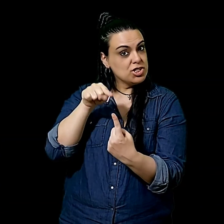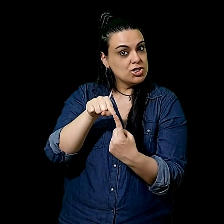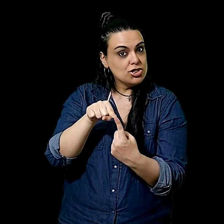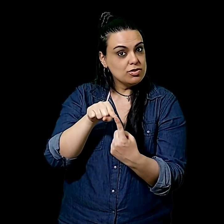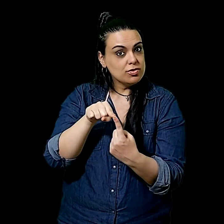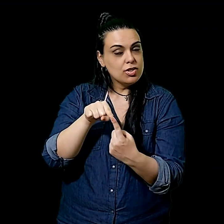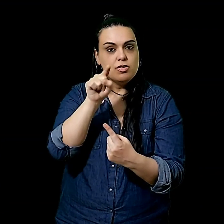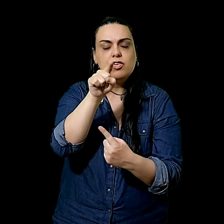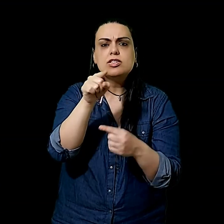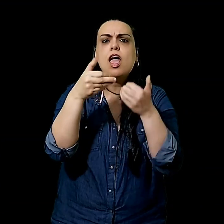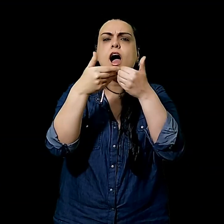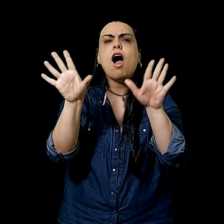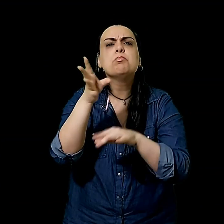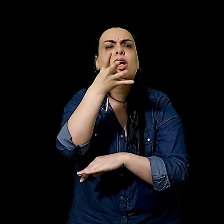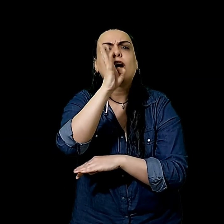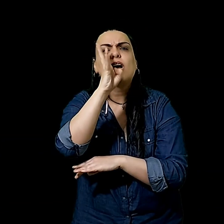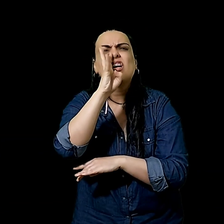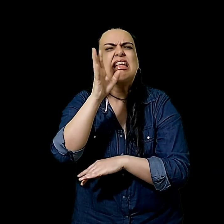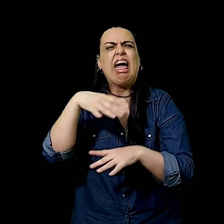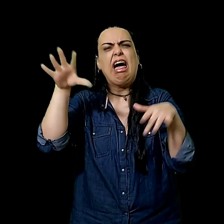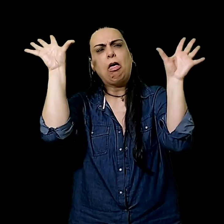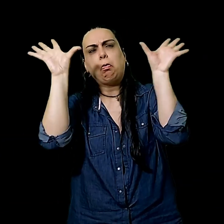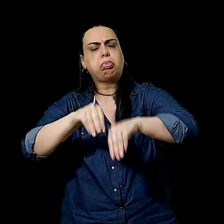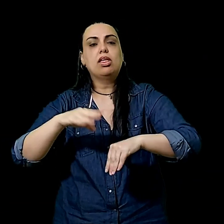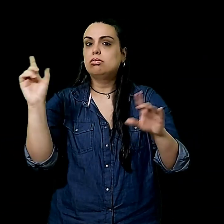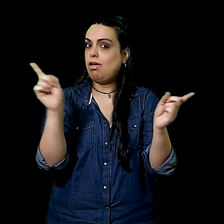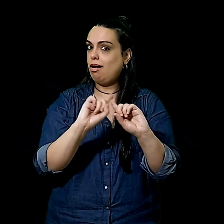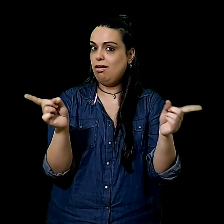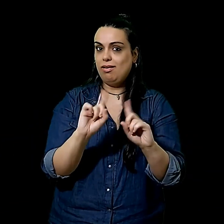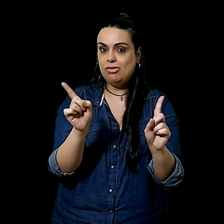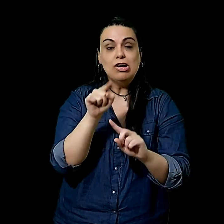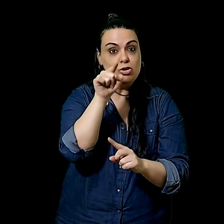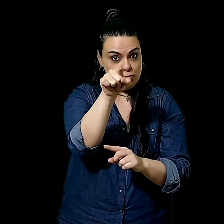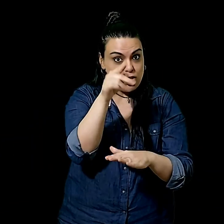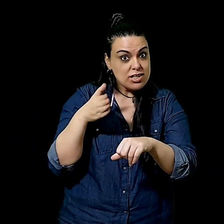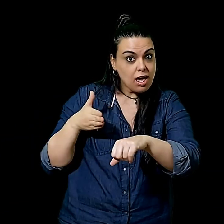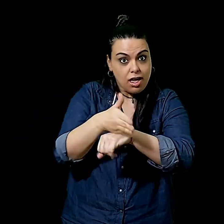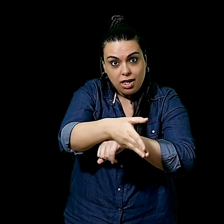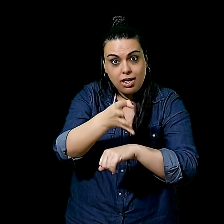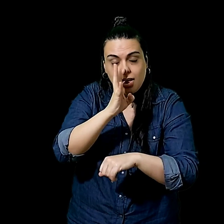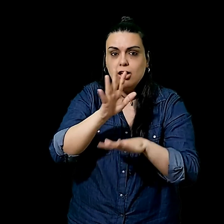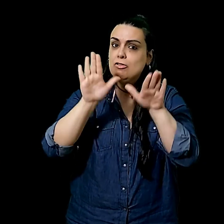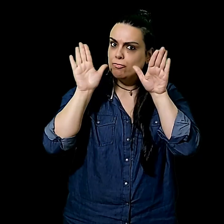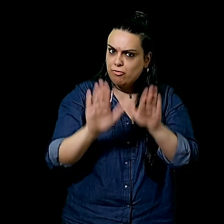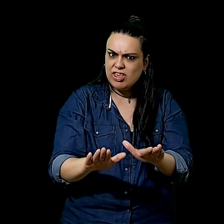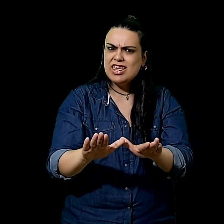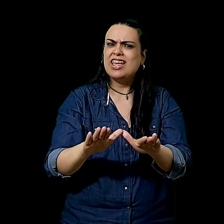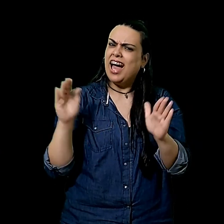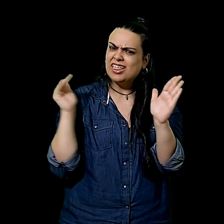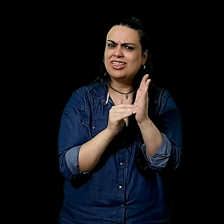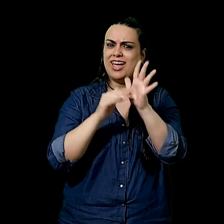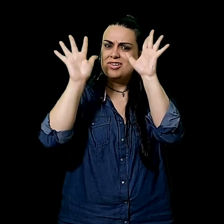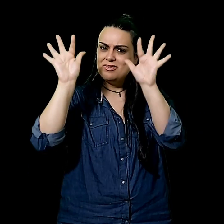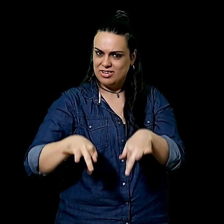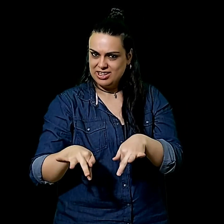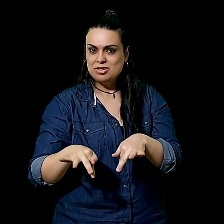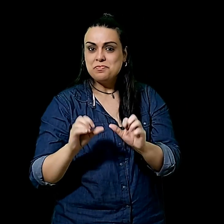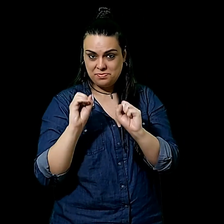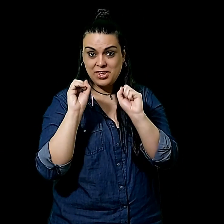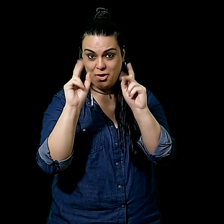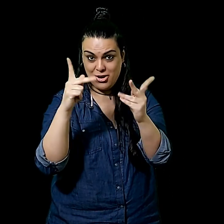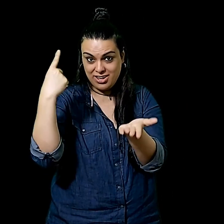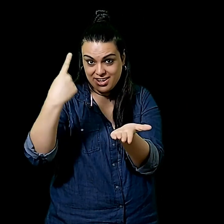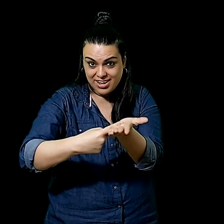propósito. Você não abre, entra e sai a hora que você quiser, não. Já que você entrou, fica até o final,